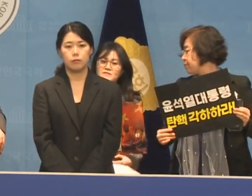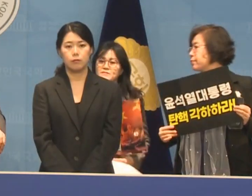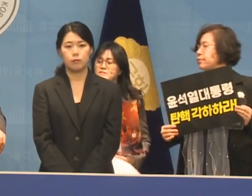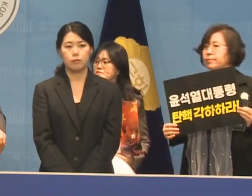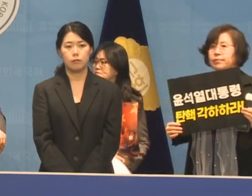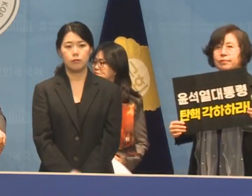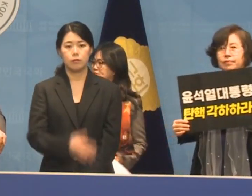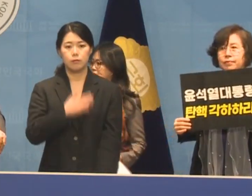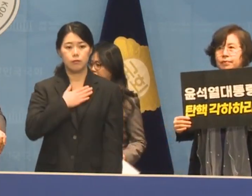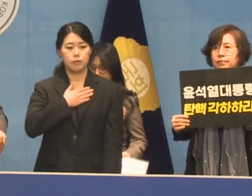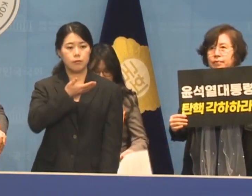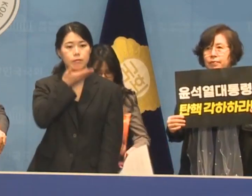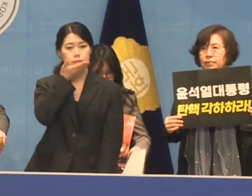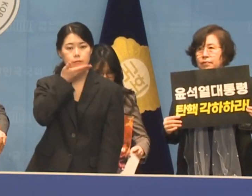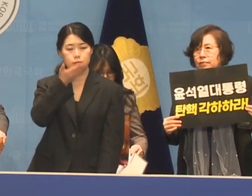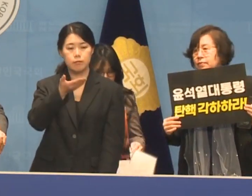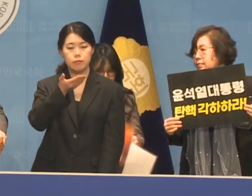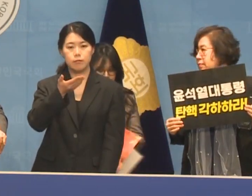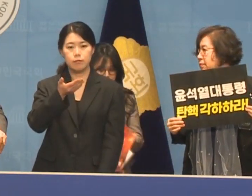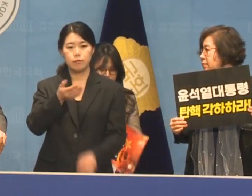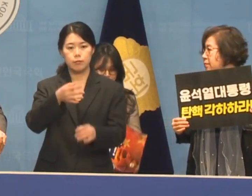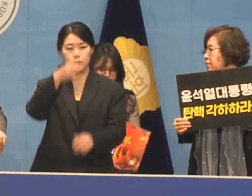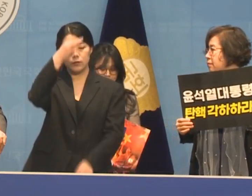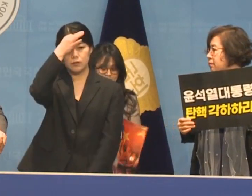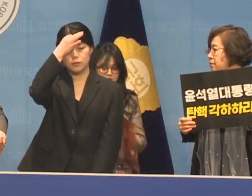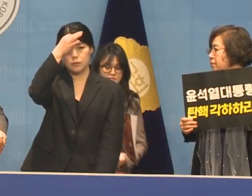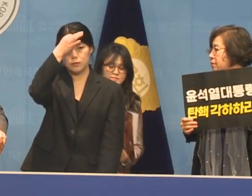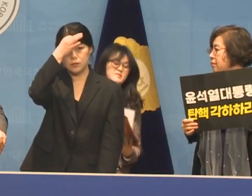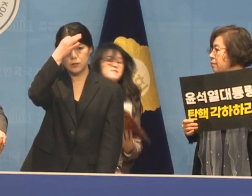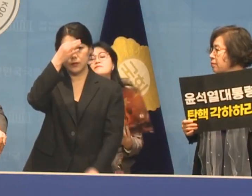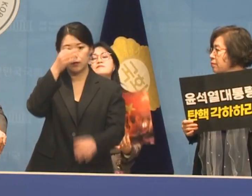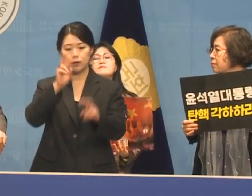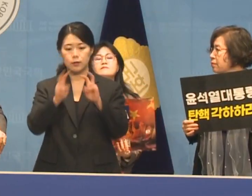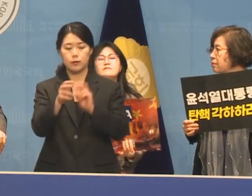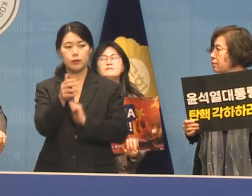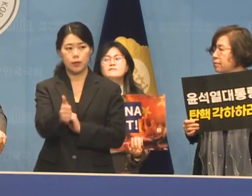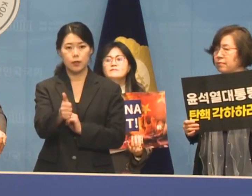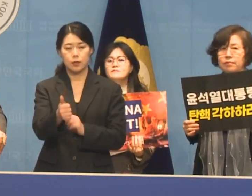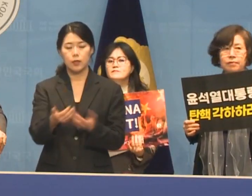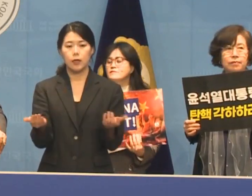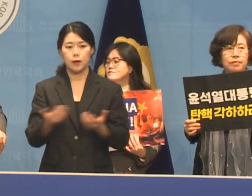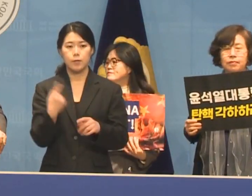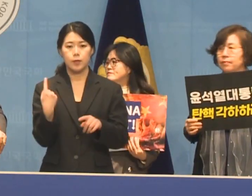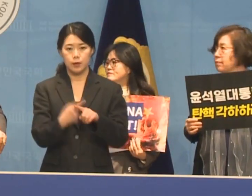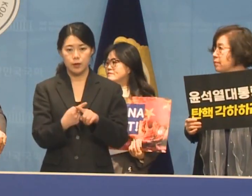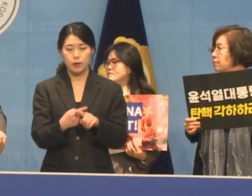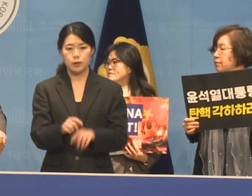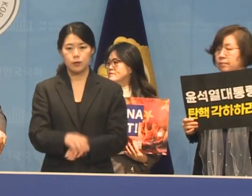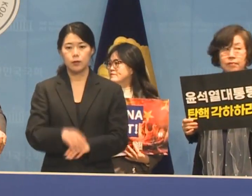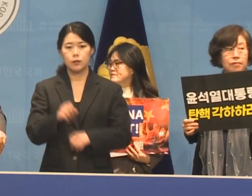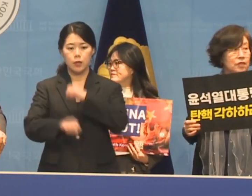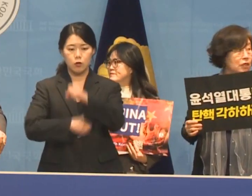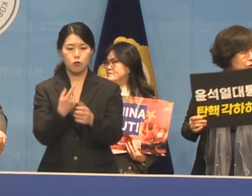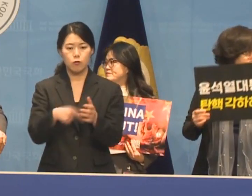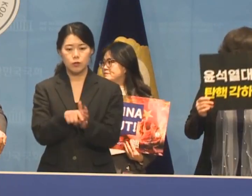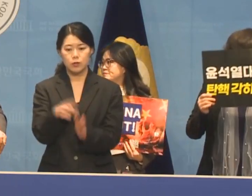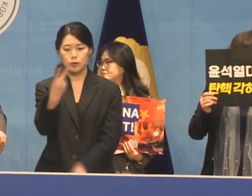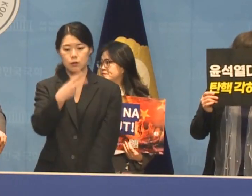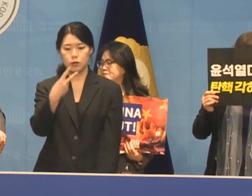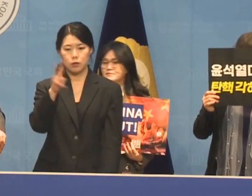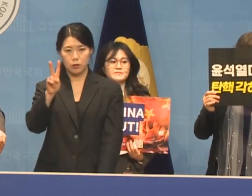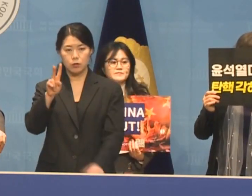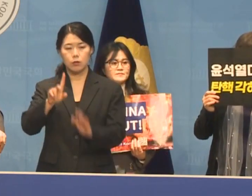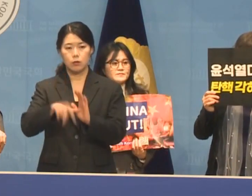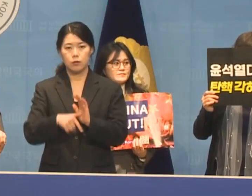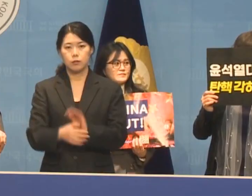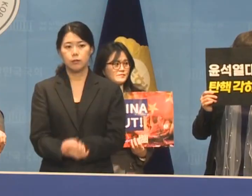저는 체코 주재 조선 체코 기술합작회사 사장으로 일하다가 북한 요건을 들고 자유를 찾아 2002년에